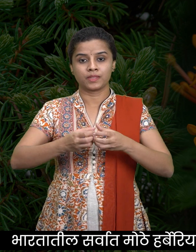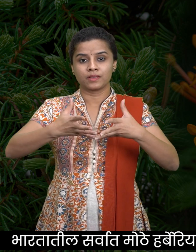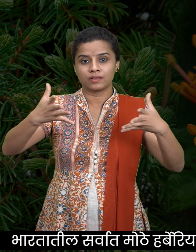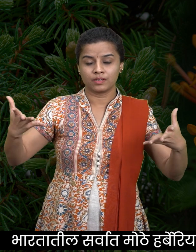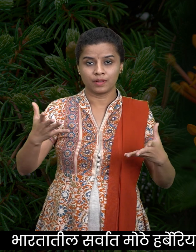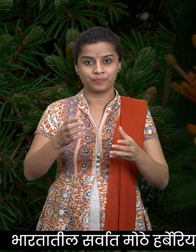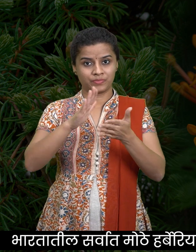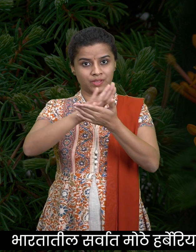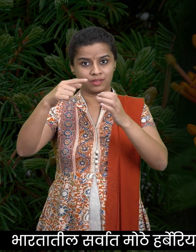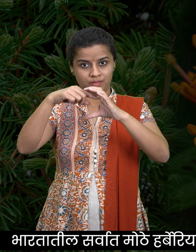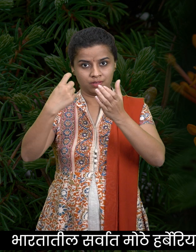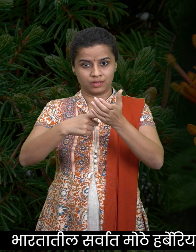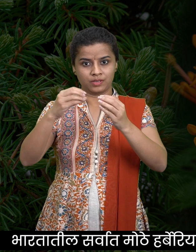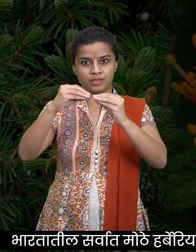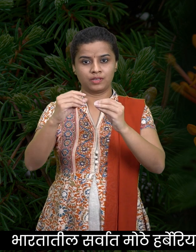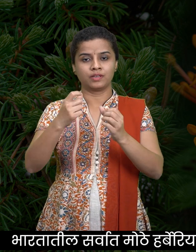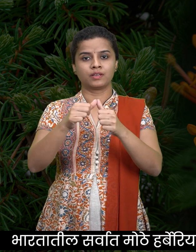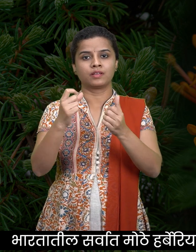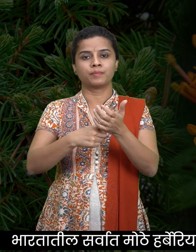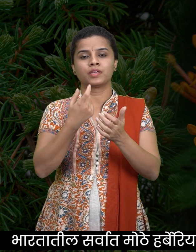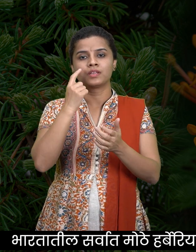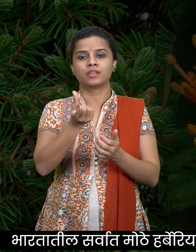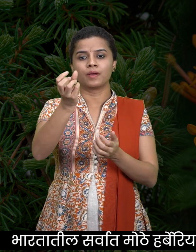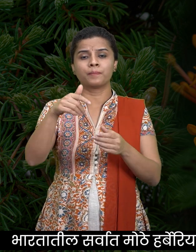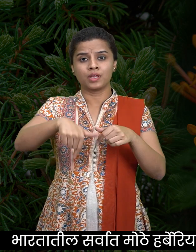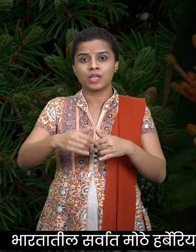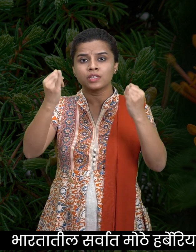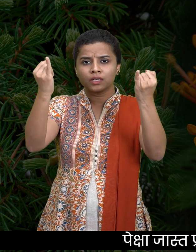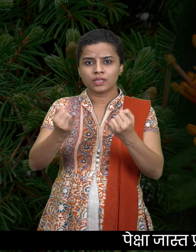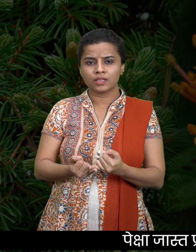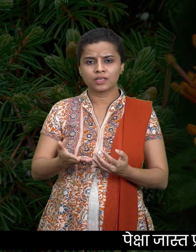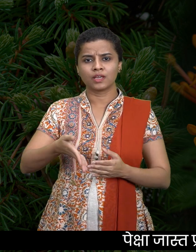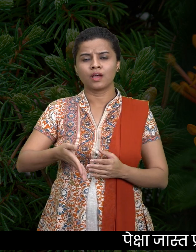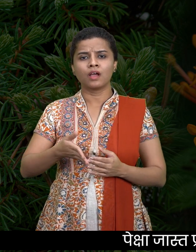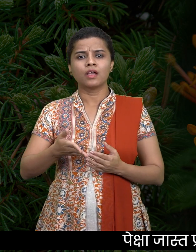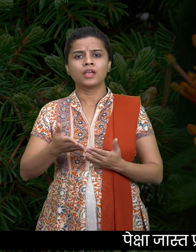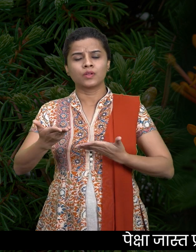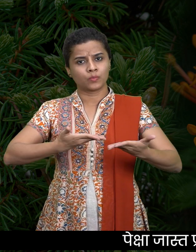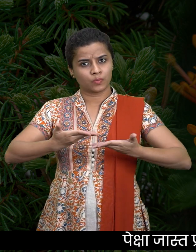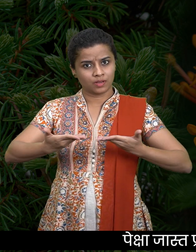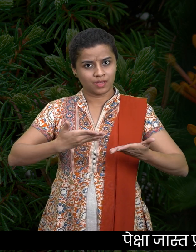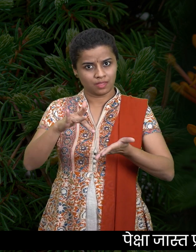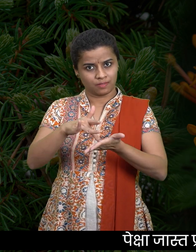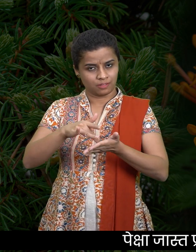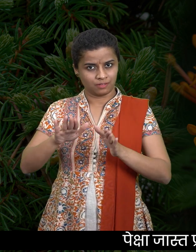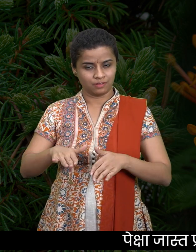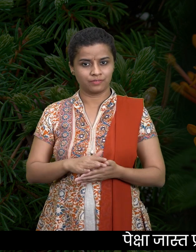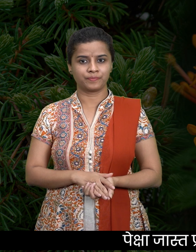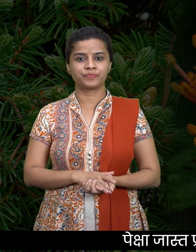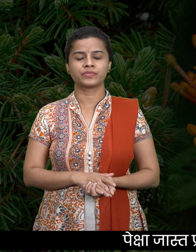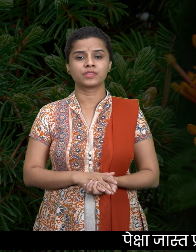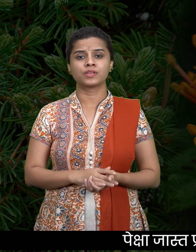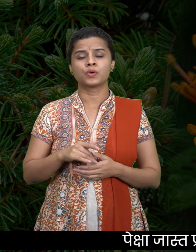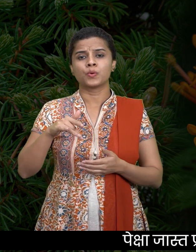भारतातील सर्वात मोठे हर्बेरियम कोलकातामध्ये आहे, ज्यामध्ये 10 दशलक्षपेक्षा जास्त प्रजातींच्या हर्बेरियमचे